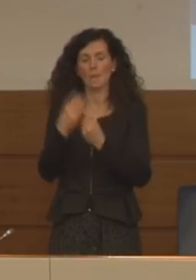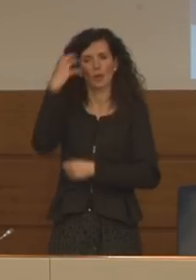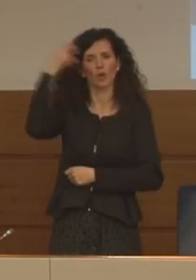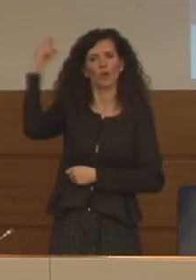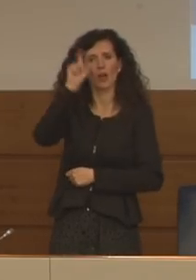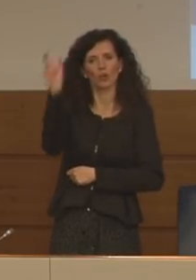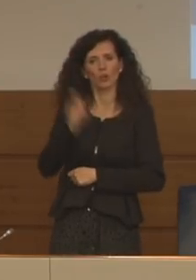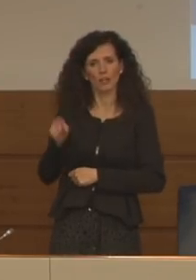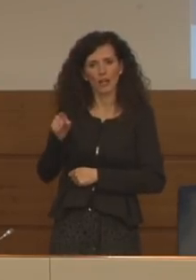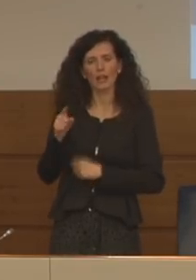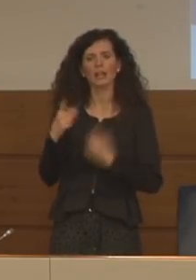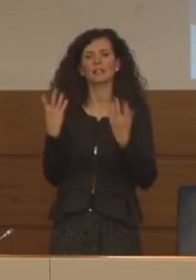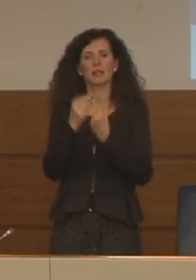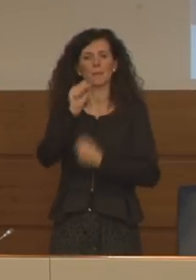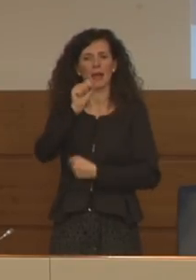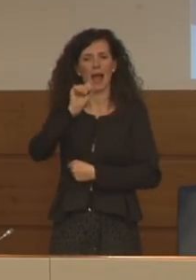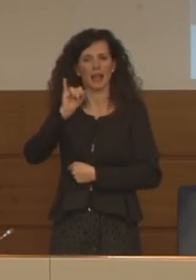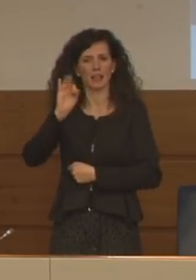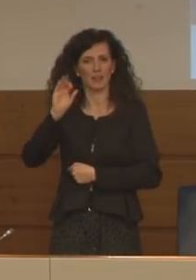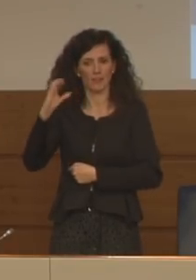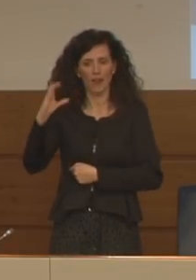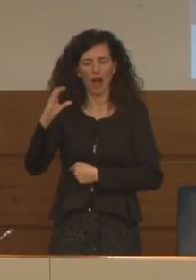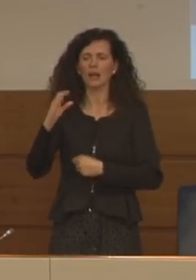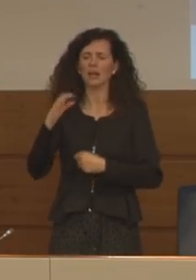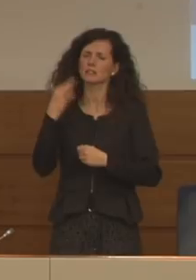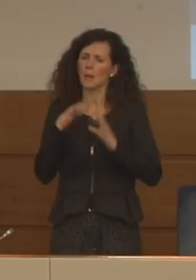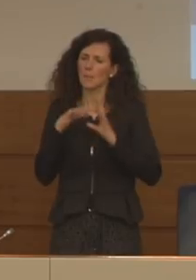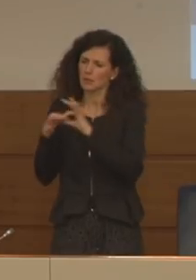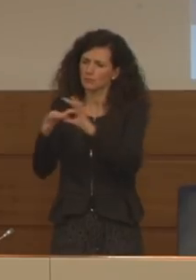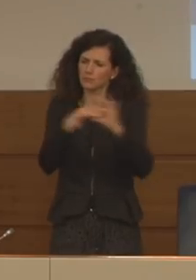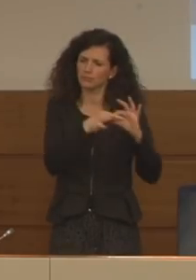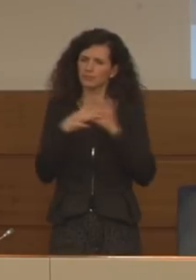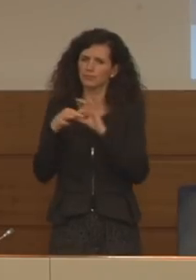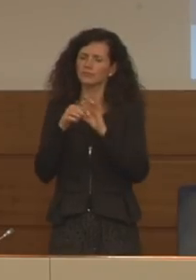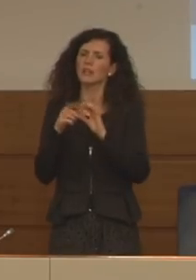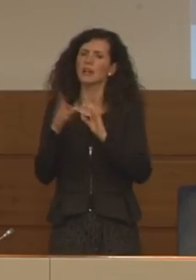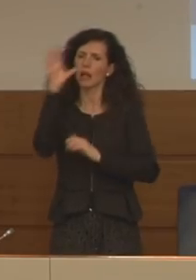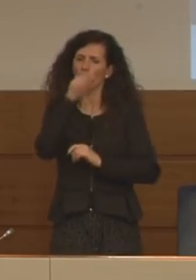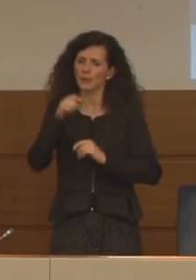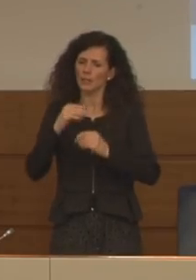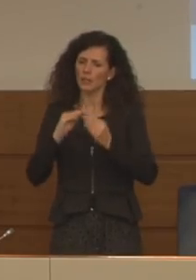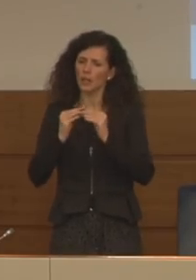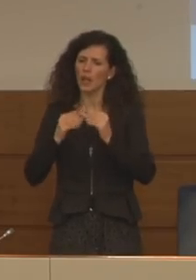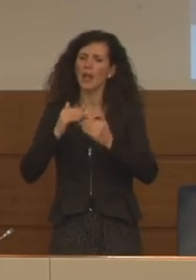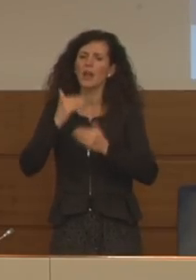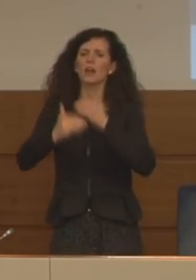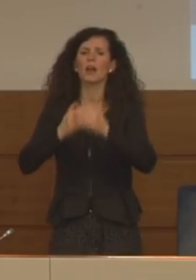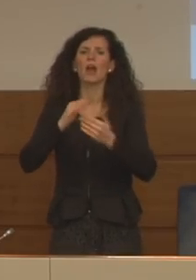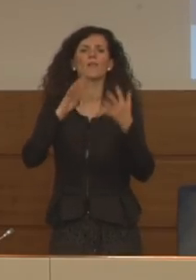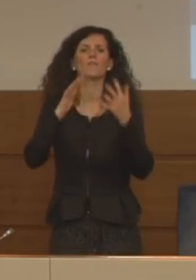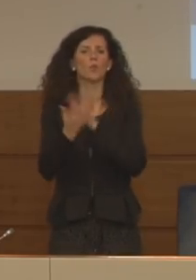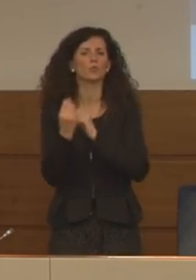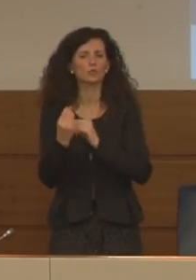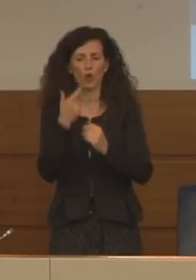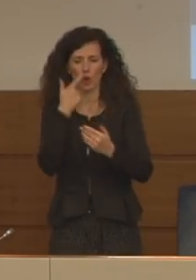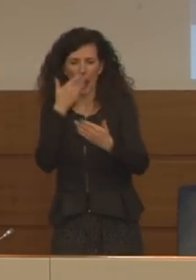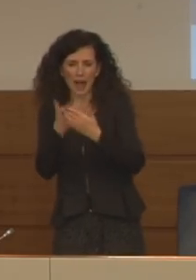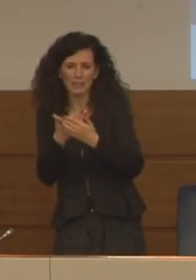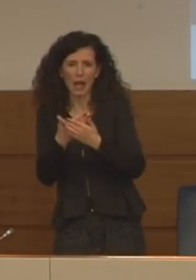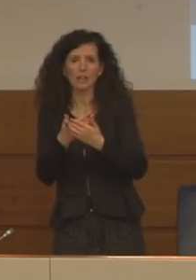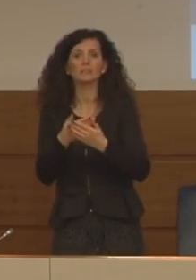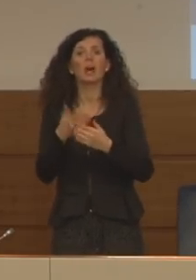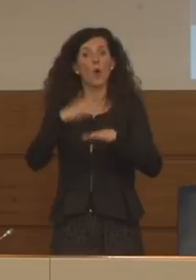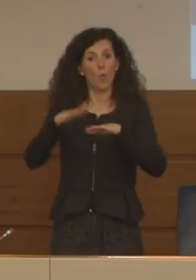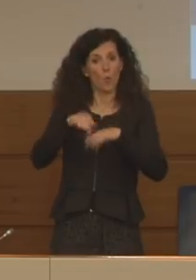il regolatorio con l'aifa saremo in strettissimo contatto per quanto riguarda l'evoluzione l'adattabilità e la dott.sa